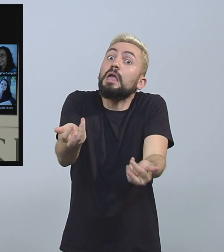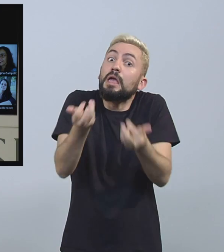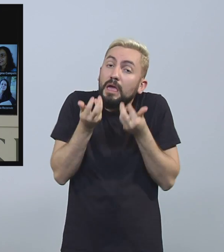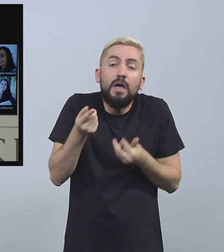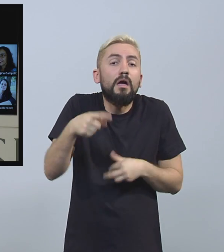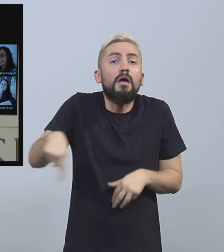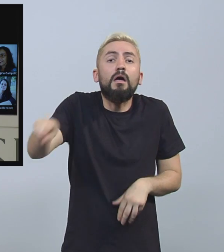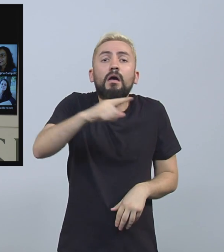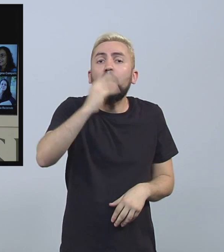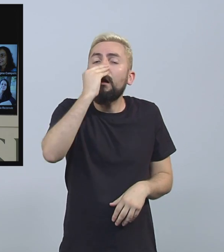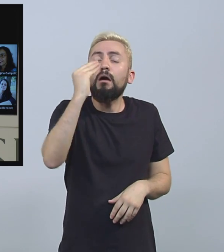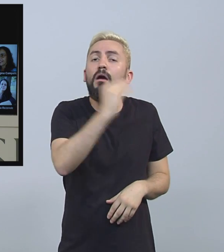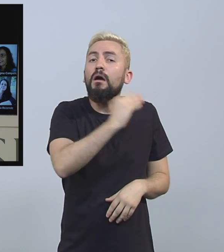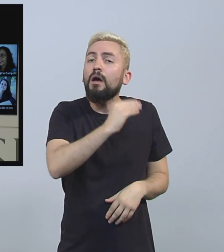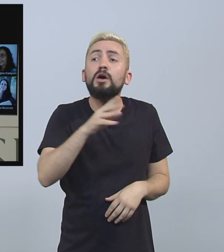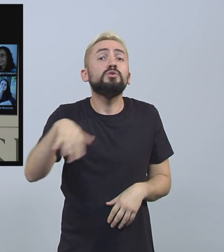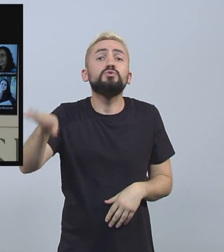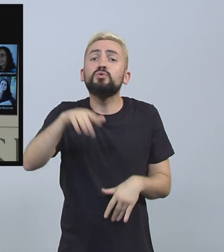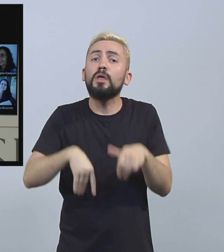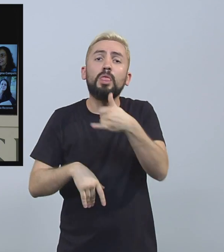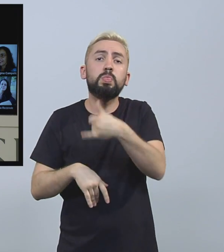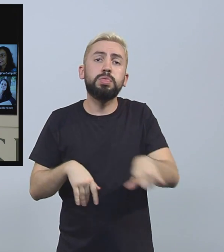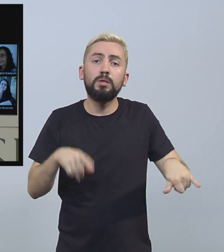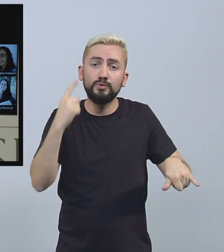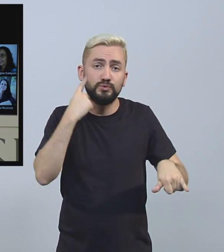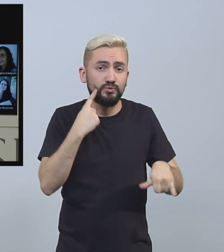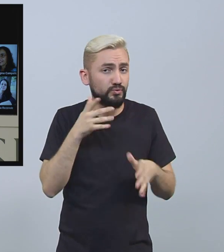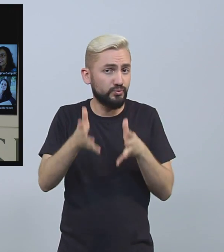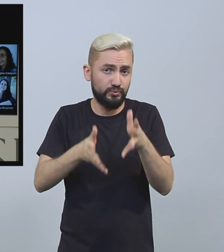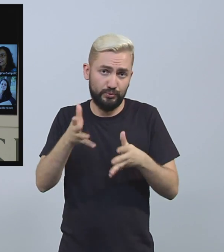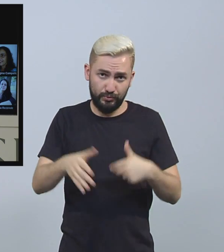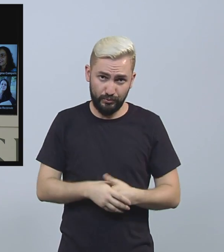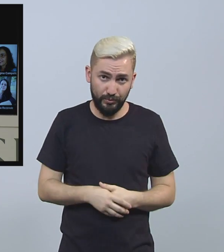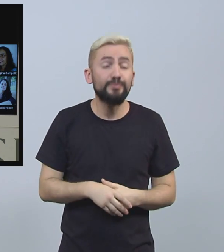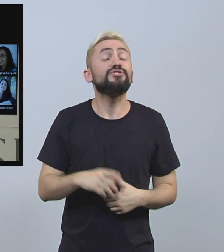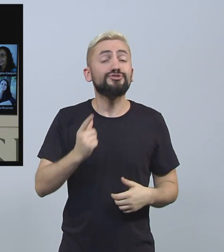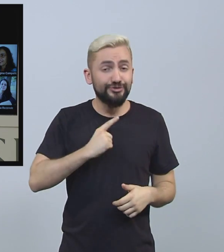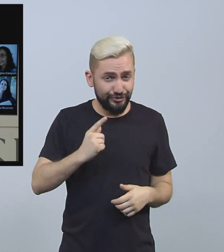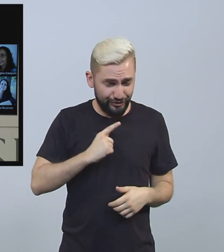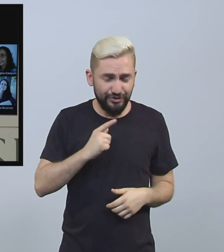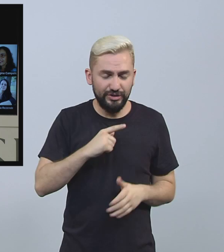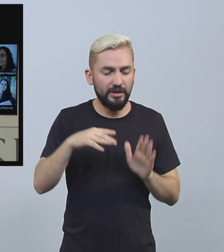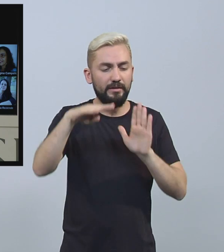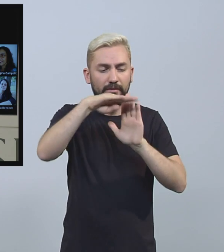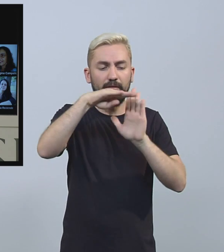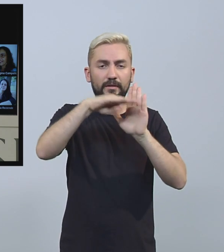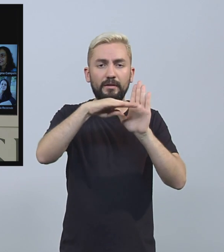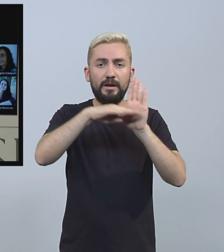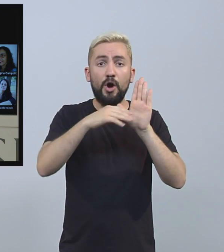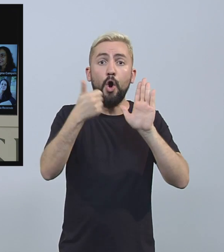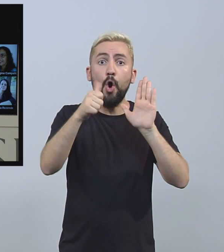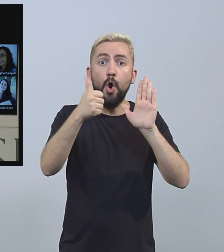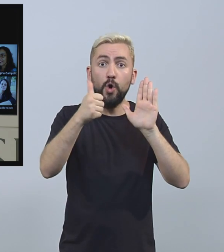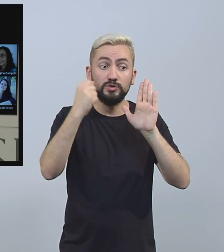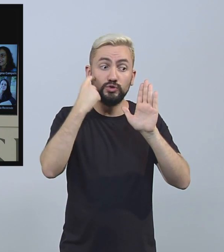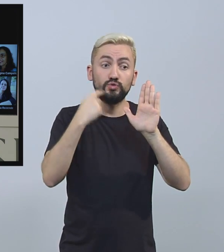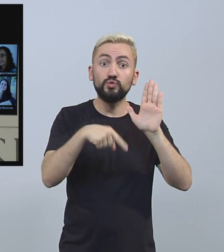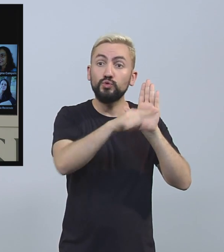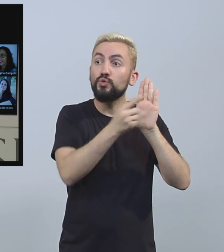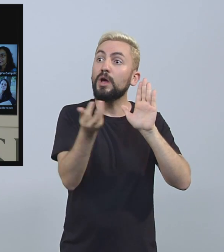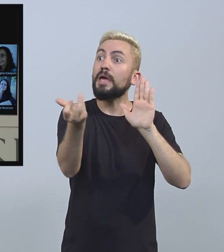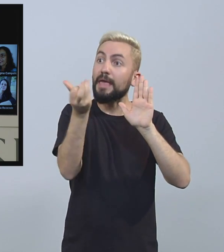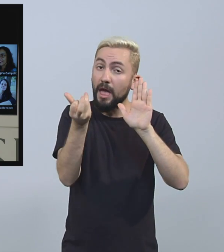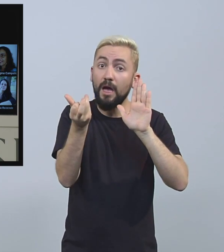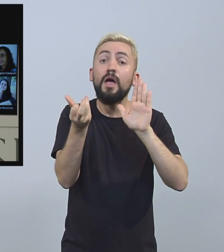ouvida nesse importante evento. Das 11 propostas feitas pela comunidade surda, apenas